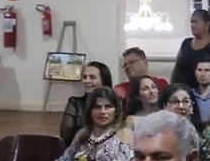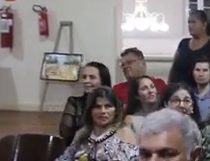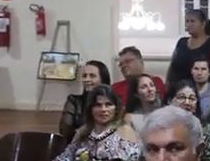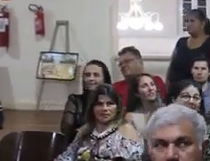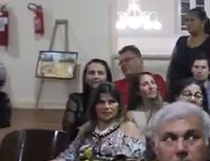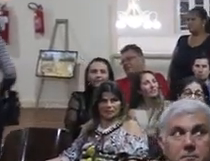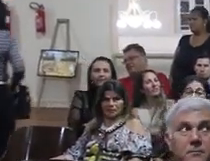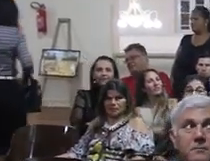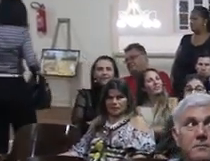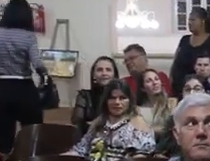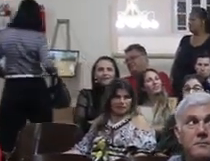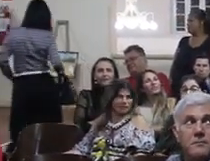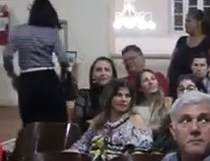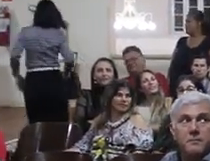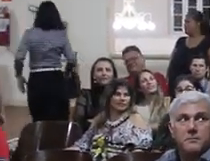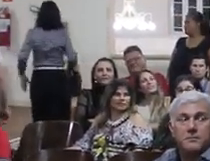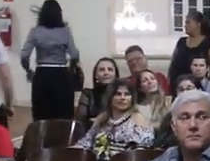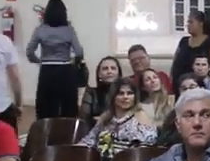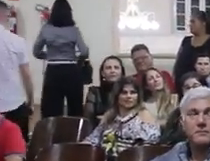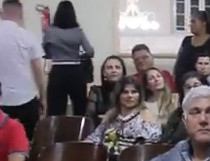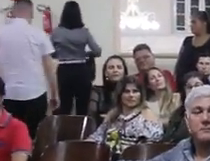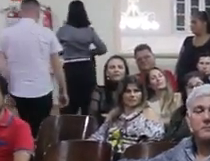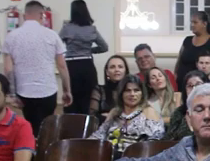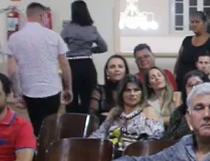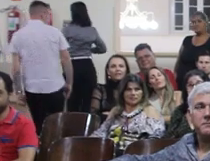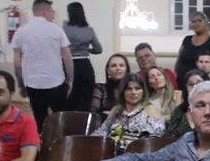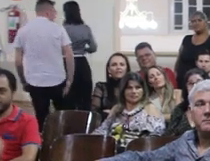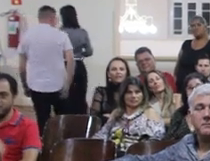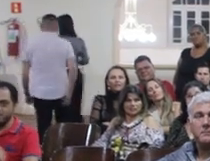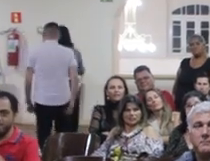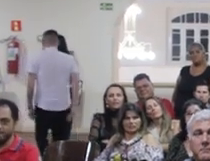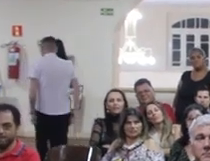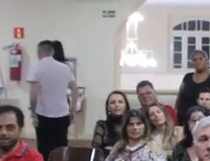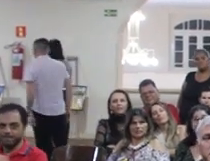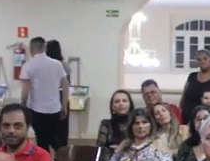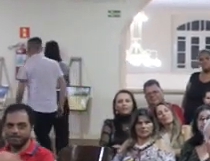eu sou professor do curso de arquitetura. E quando você falou do Porto Madeiro,